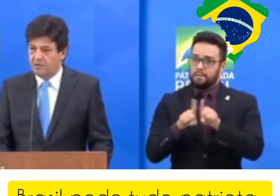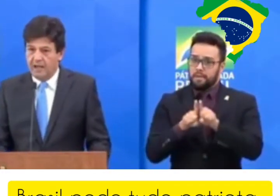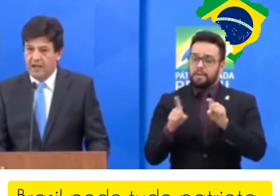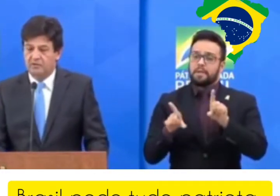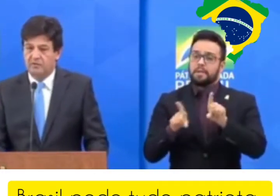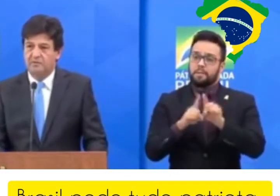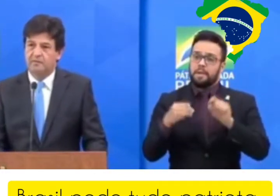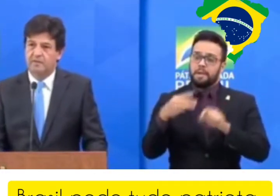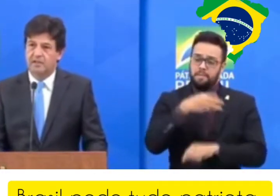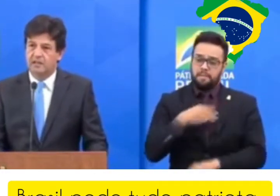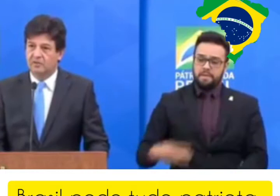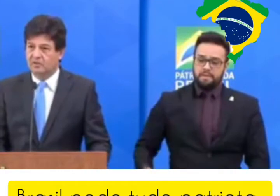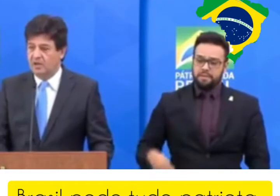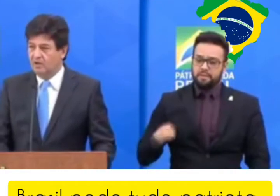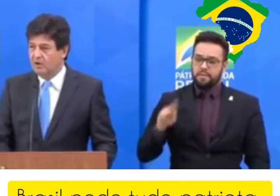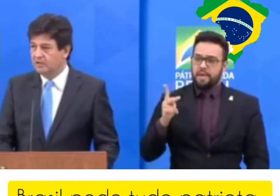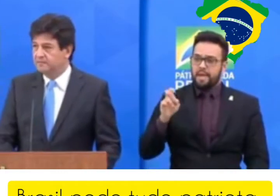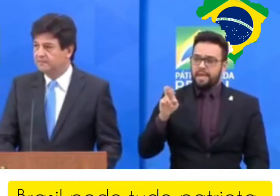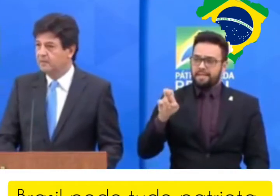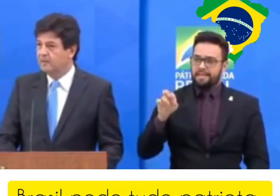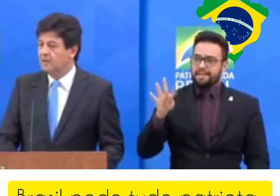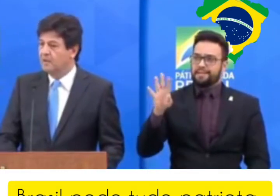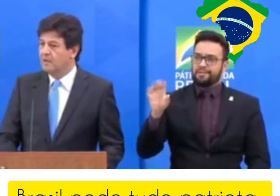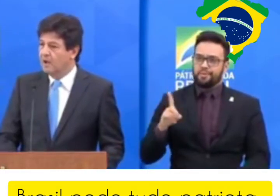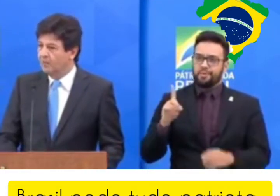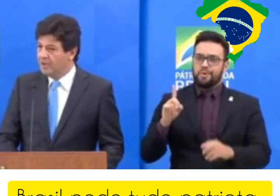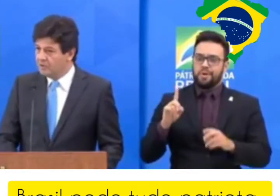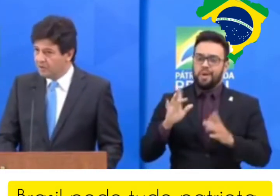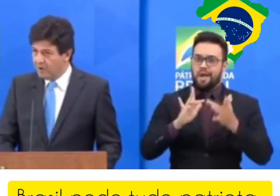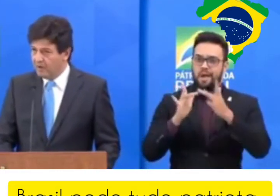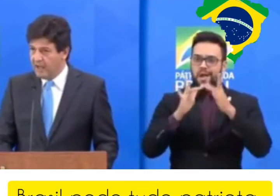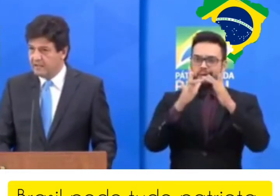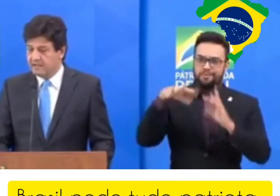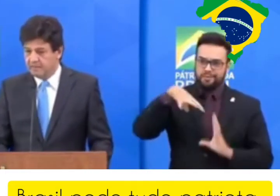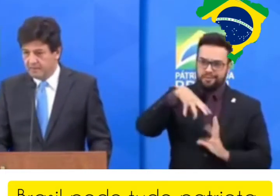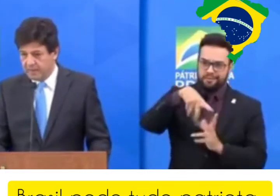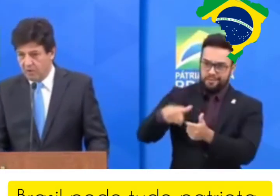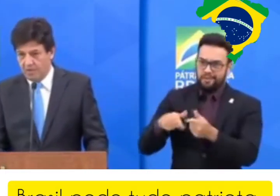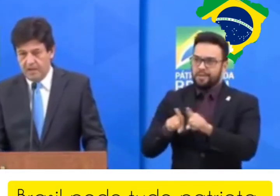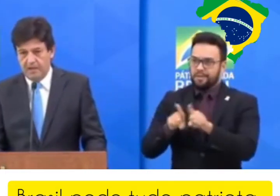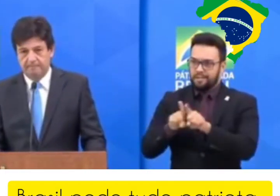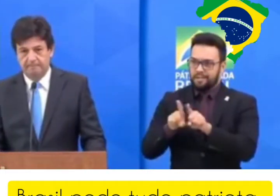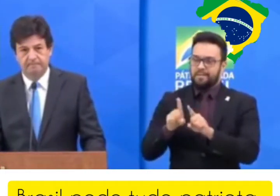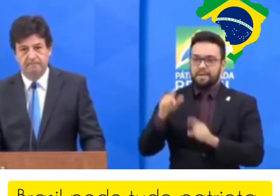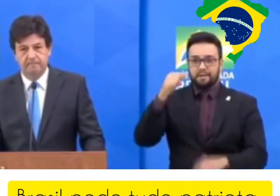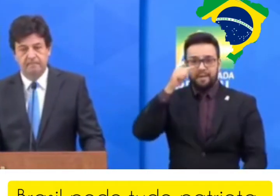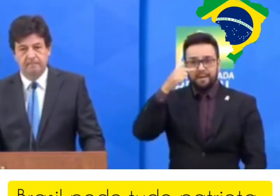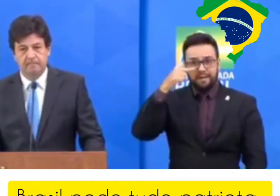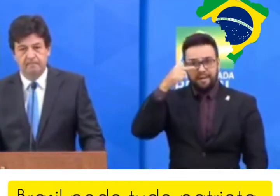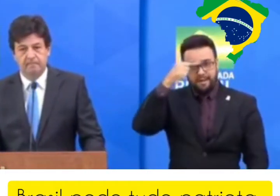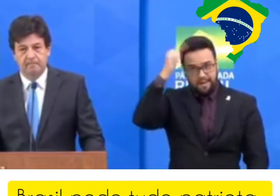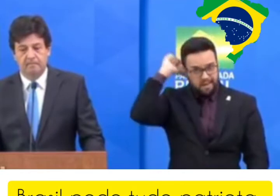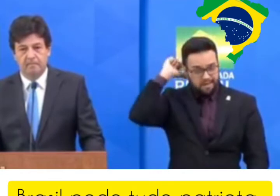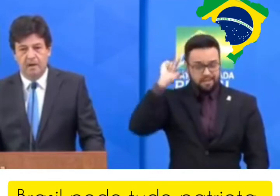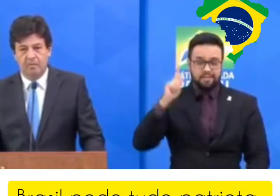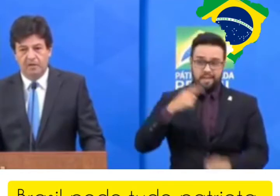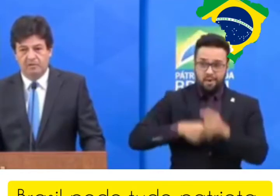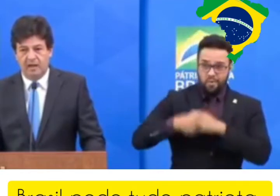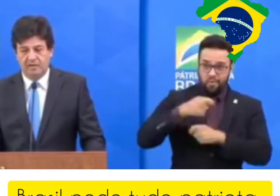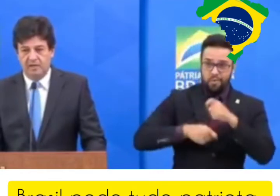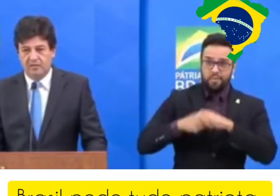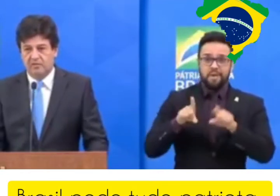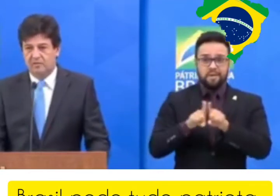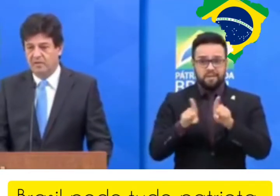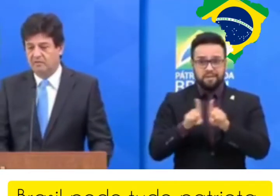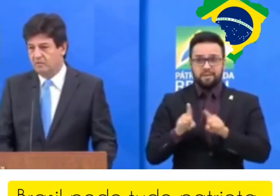ao ministro Ernesto, das Relações Exteriores, ao ministro Paulo Guedes, da Economia, ao